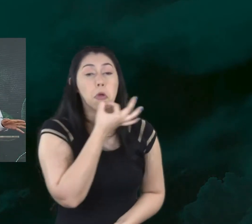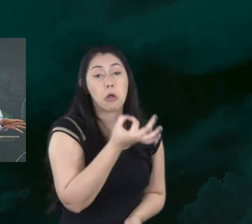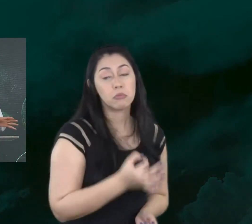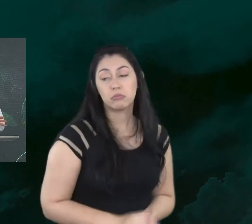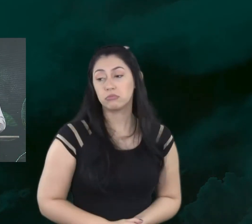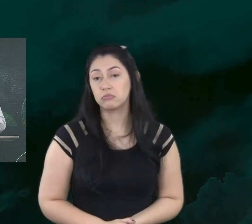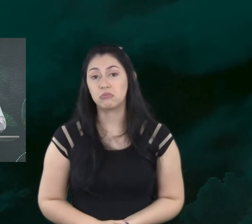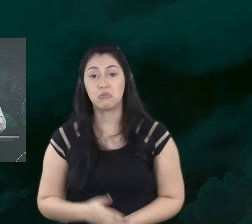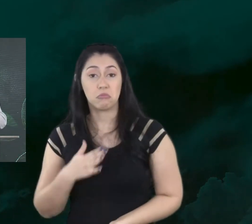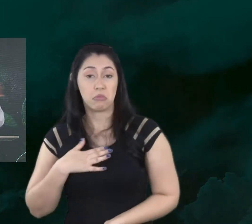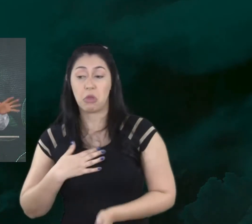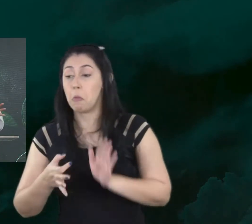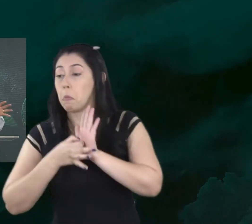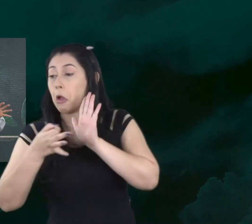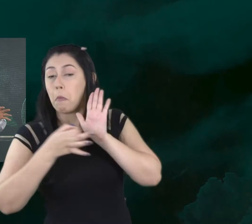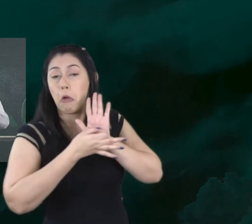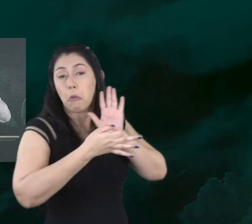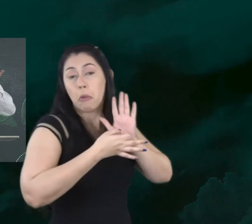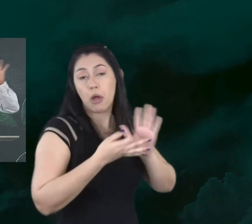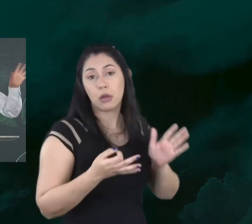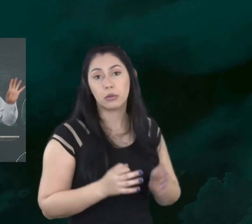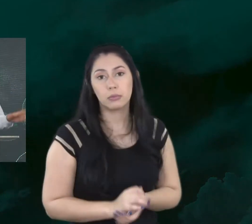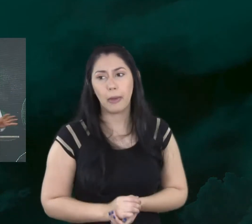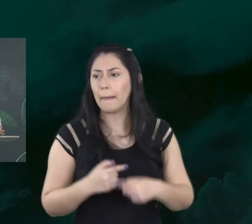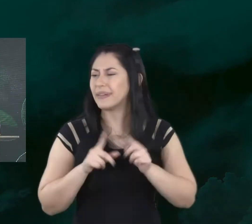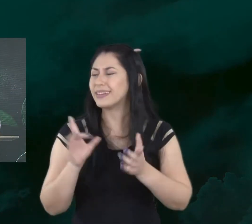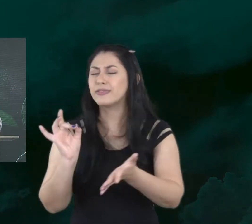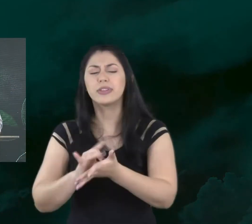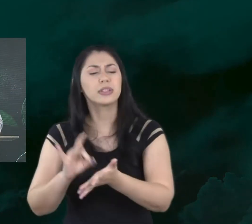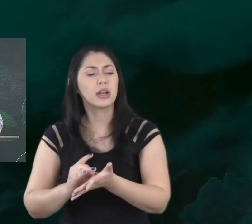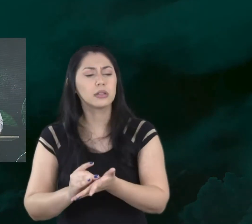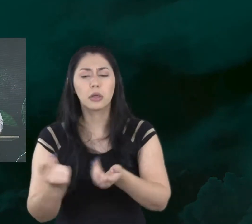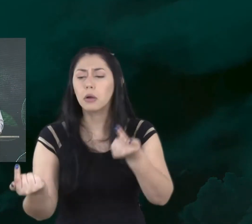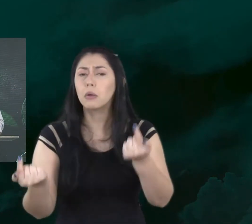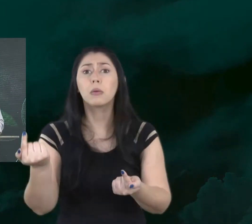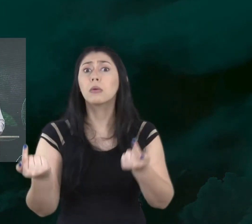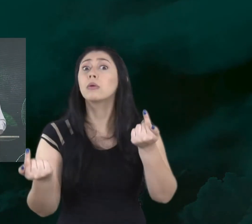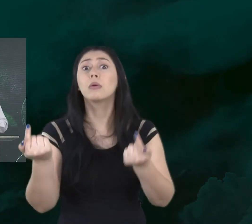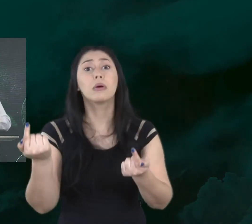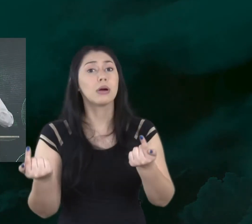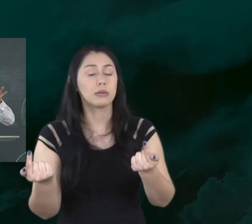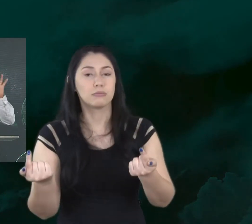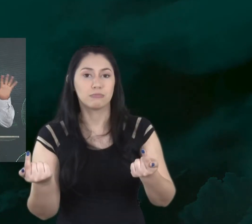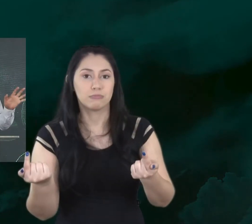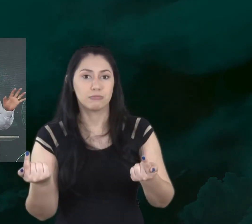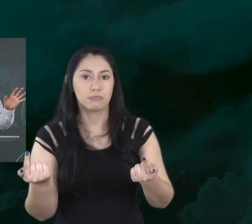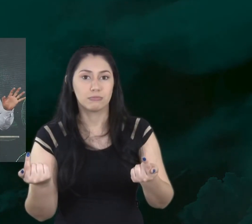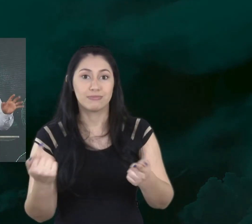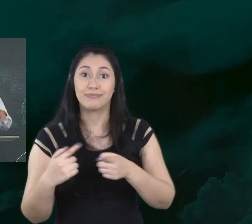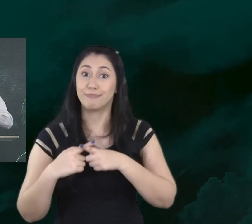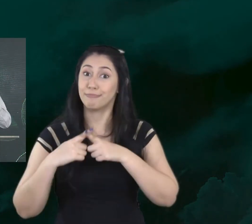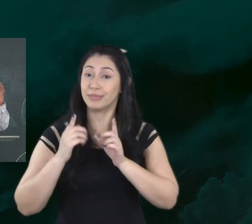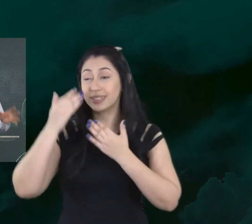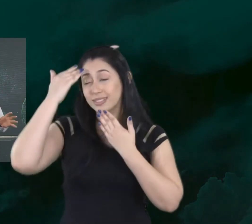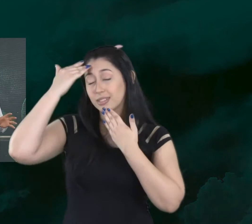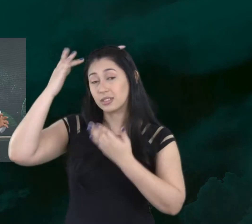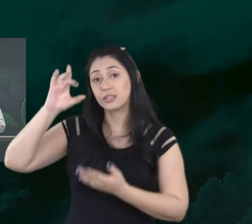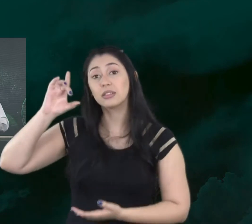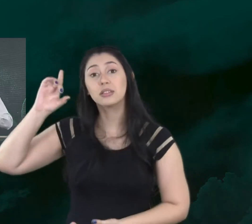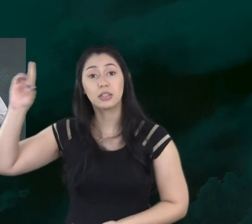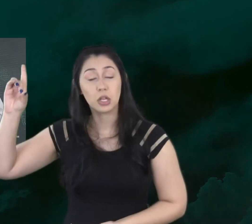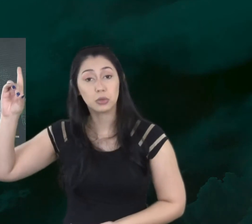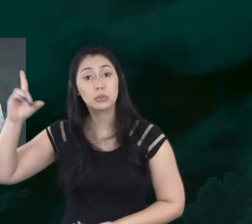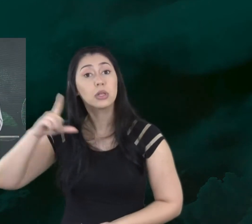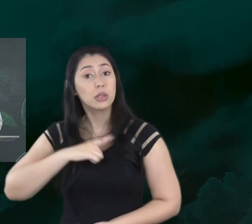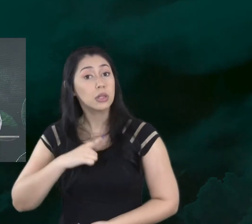quer, e nós nunca sabemos qual é a verdade absoluta nesse universo. Graças a Deus que nesse universo